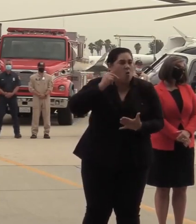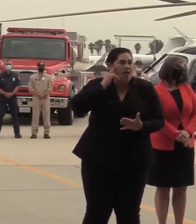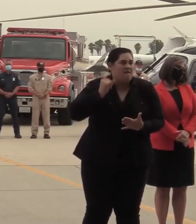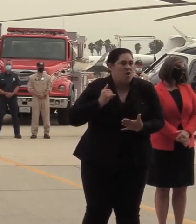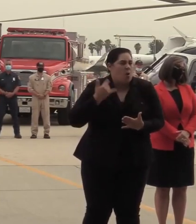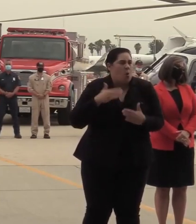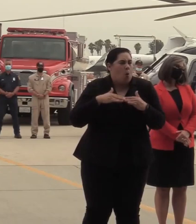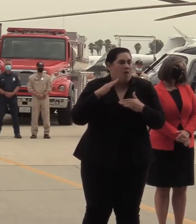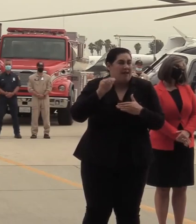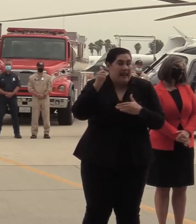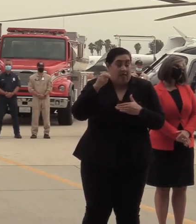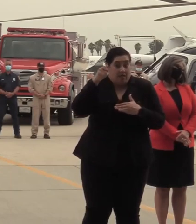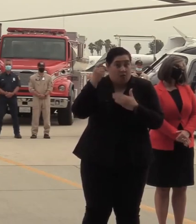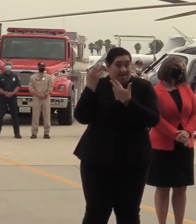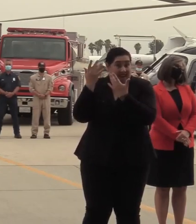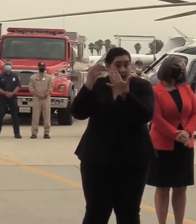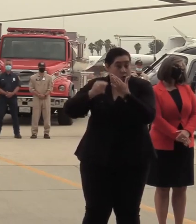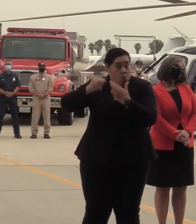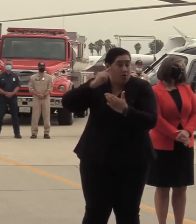Sí.